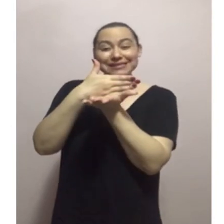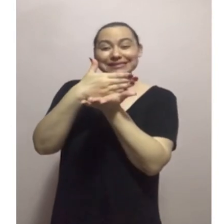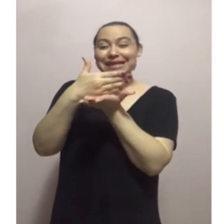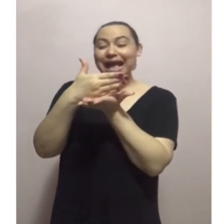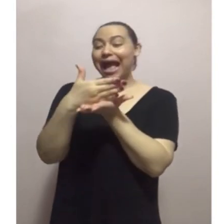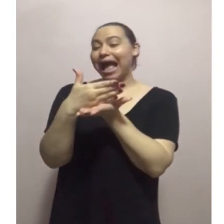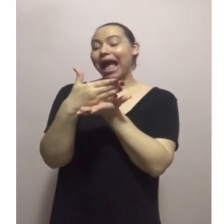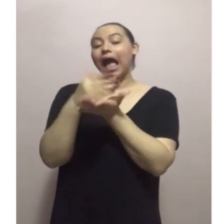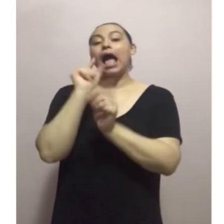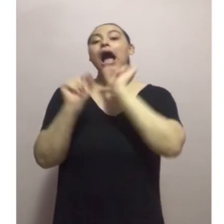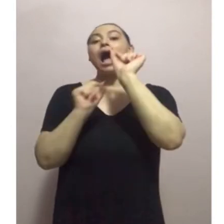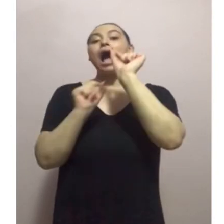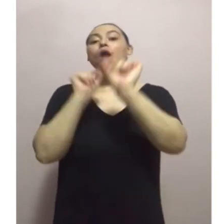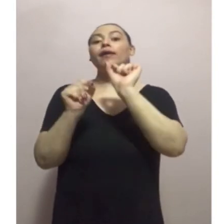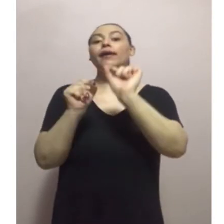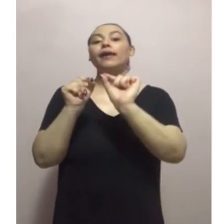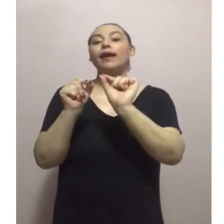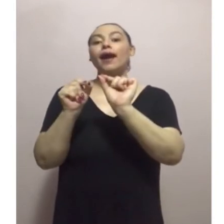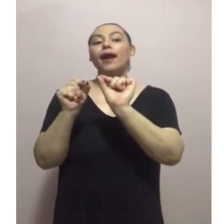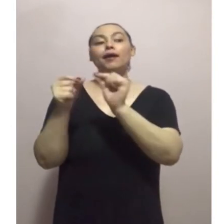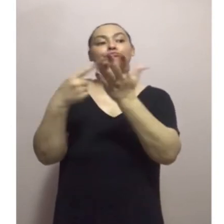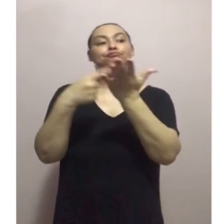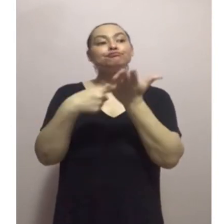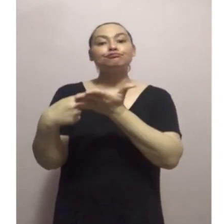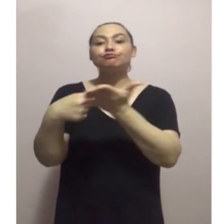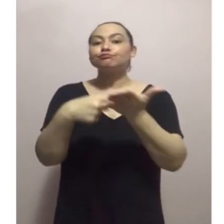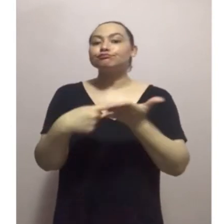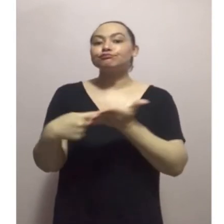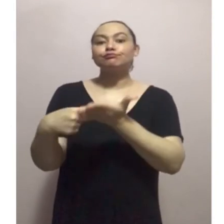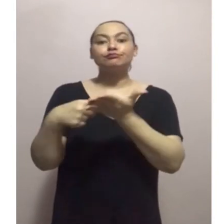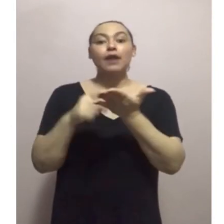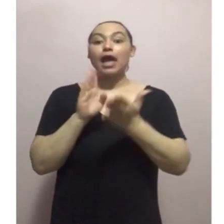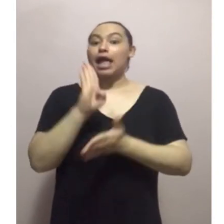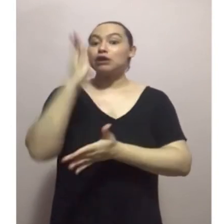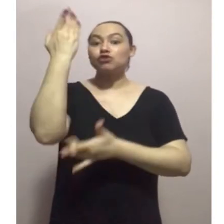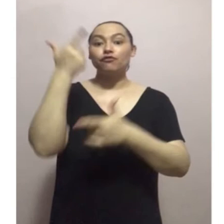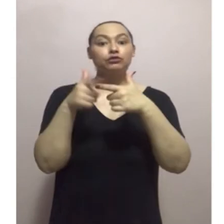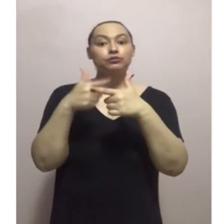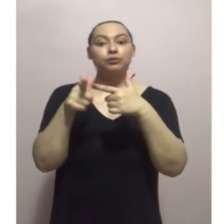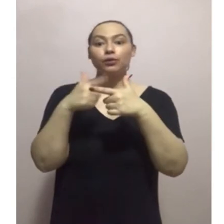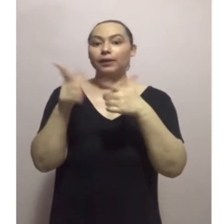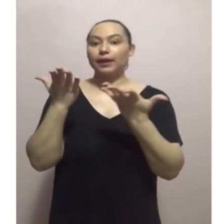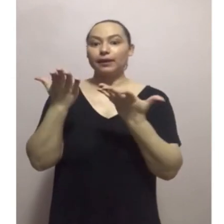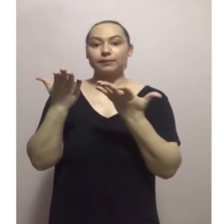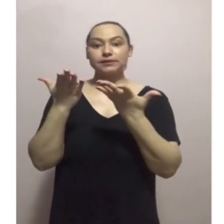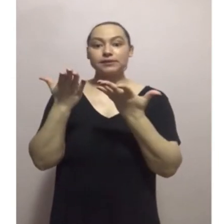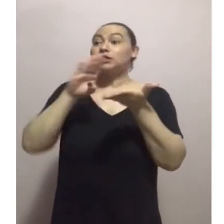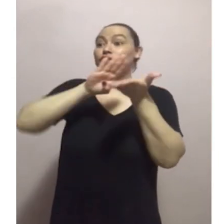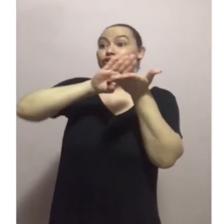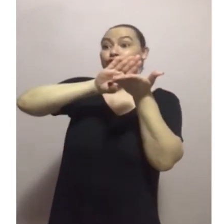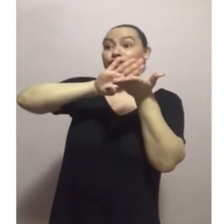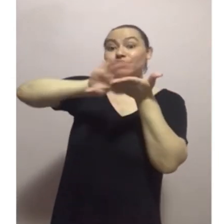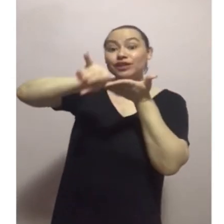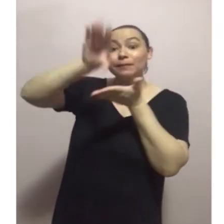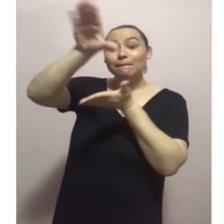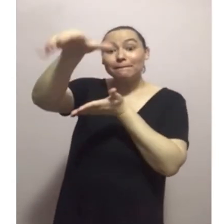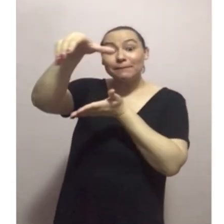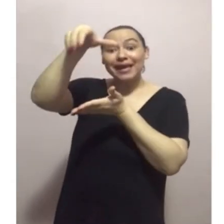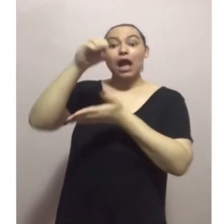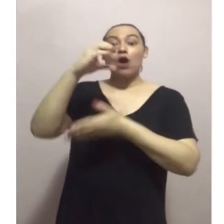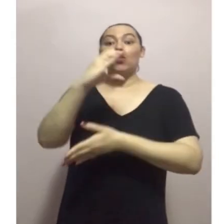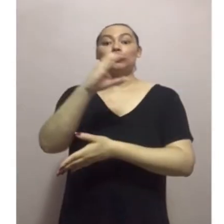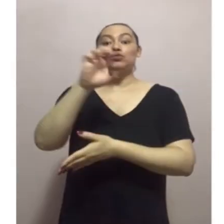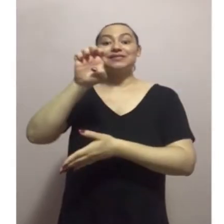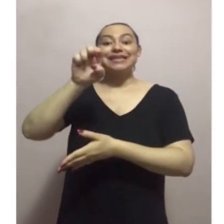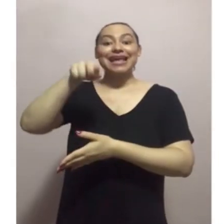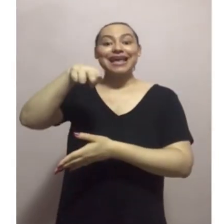começar a tomar as decisões, né? A gente começou a entender o que estava acontecendo. A gente teve que tirar o cenário da onde a gente